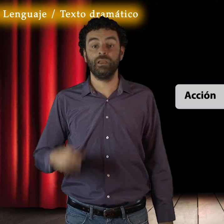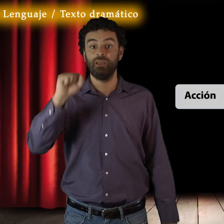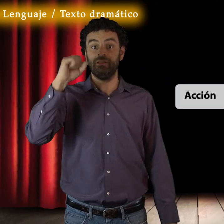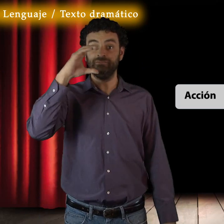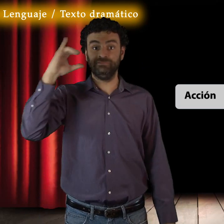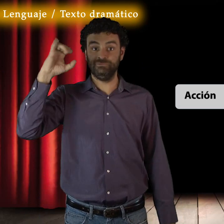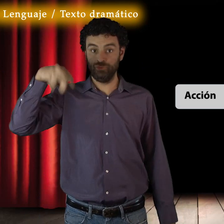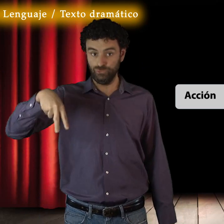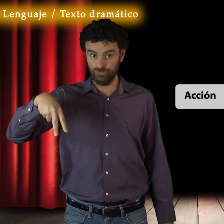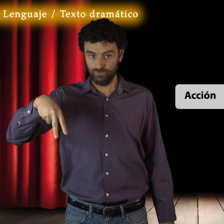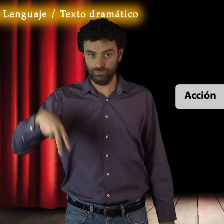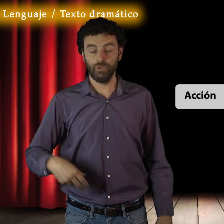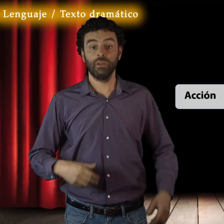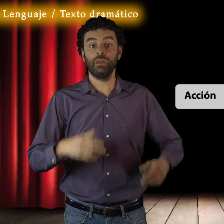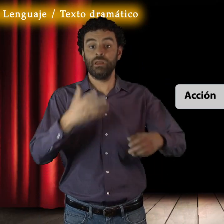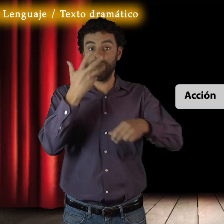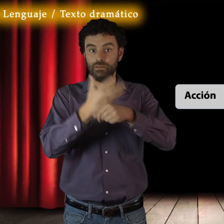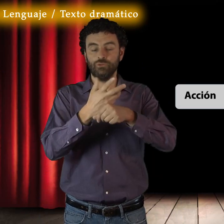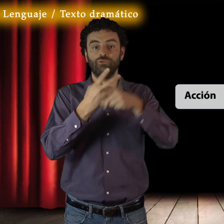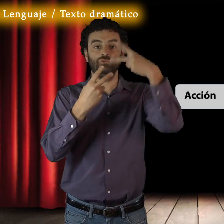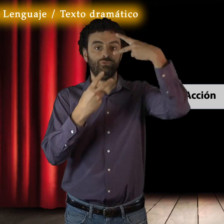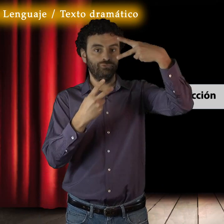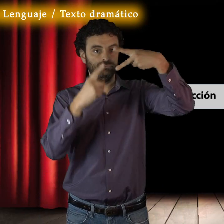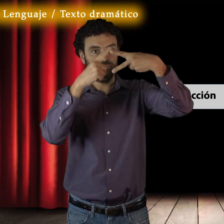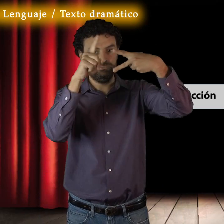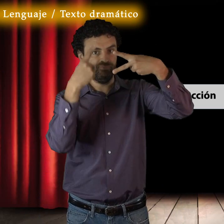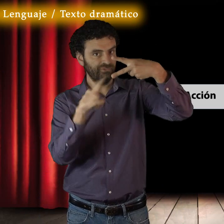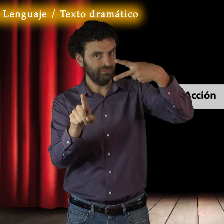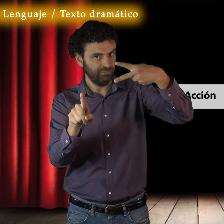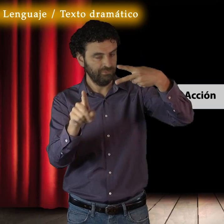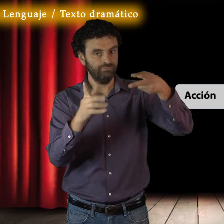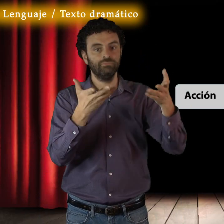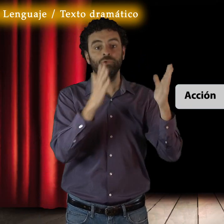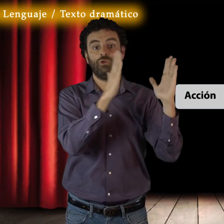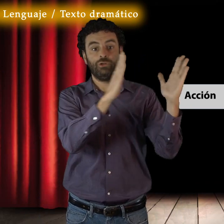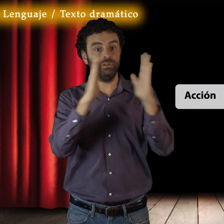organización externa todo texto dramático se organiza en